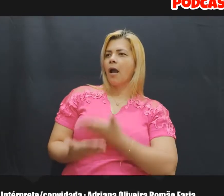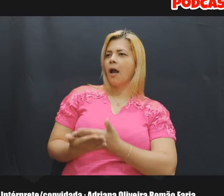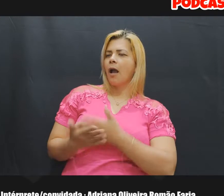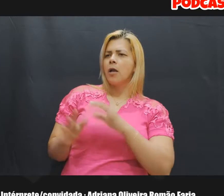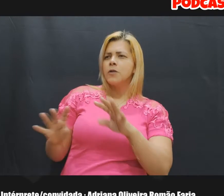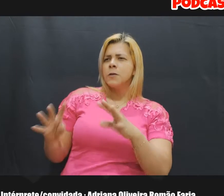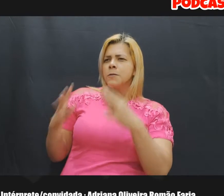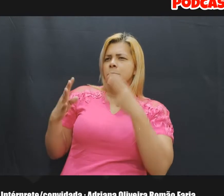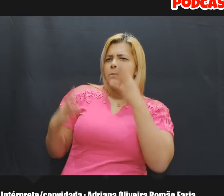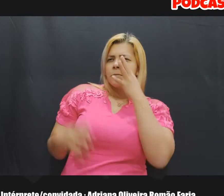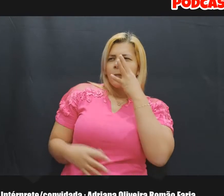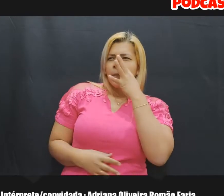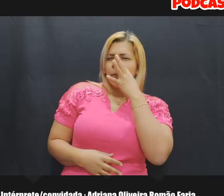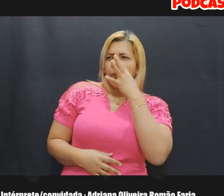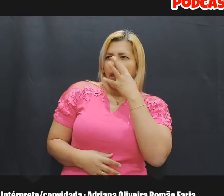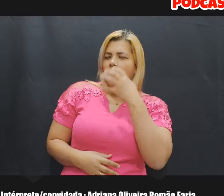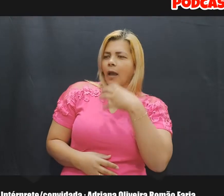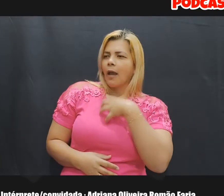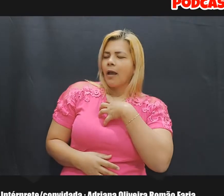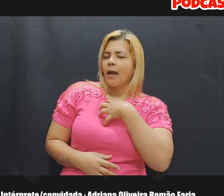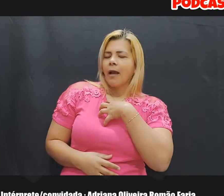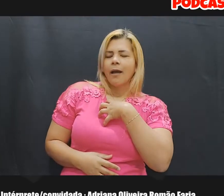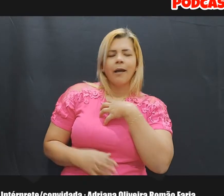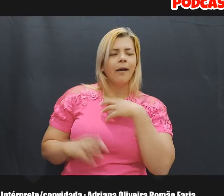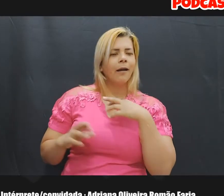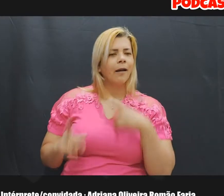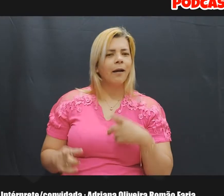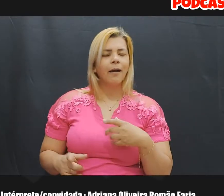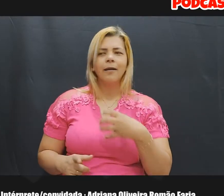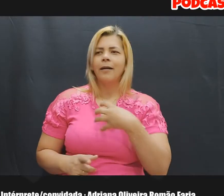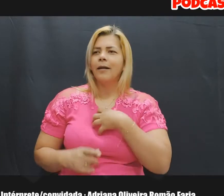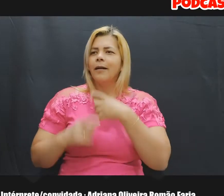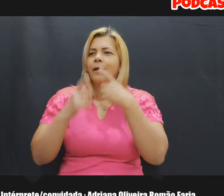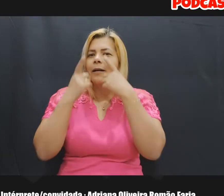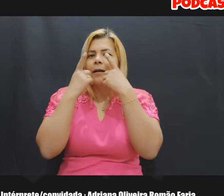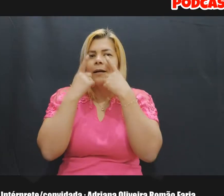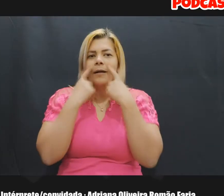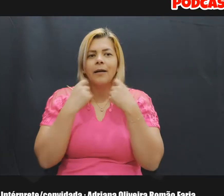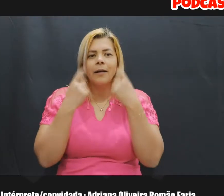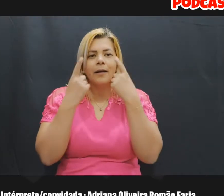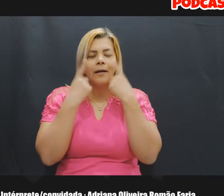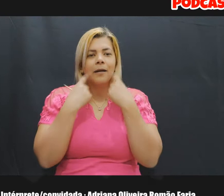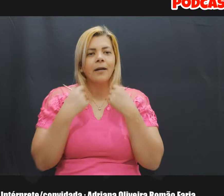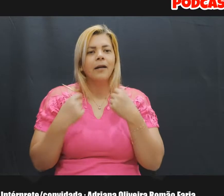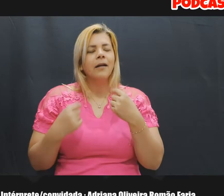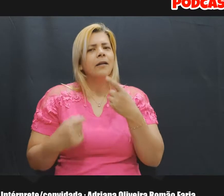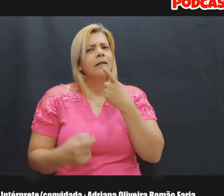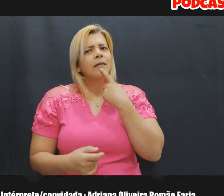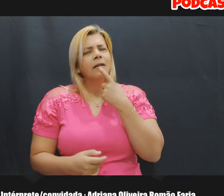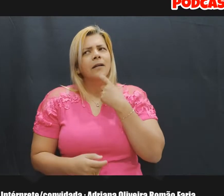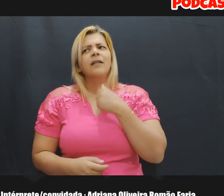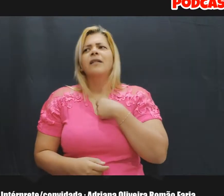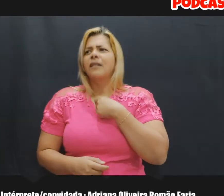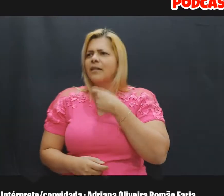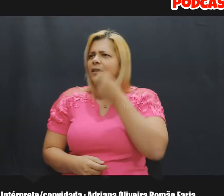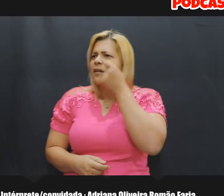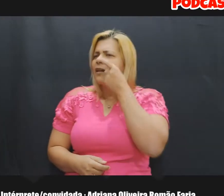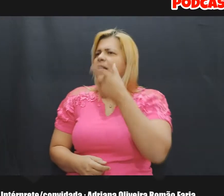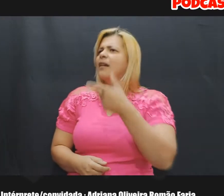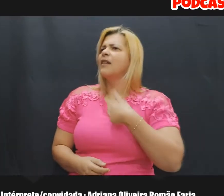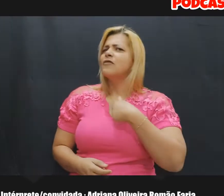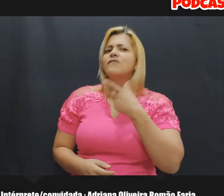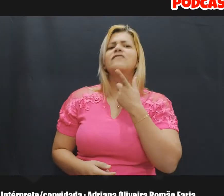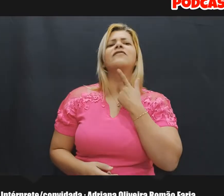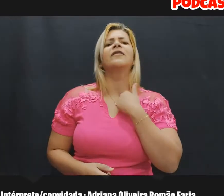chamou tanta atenção, eu fiquei muito emocionada, chorei muito e aquilo me despertou o desejo